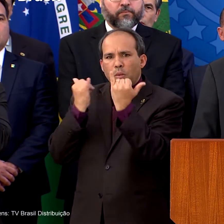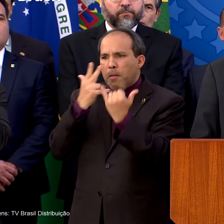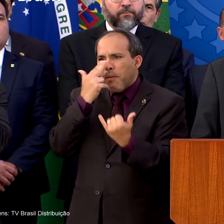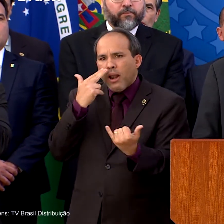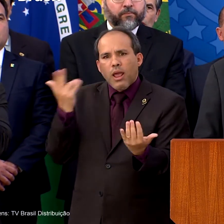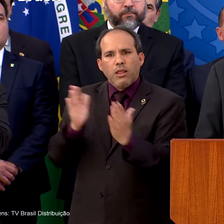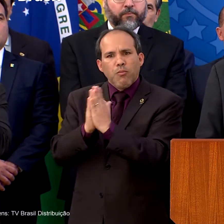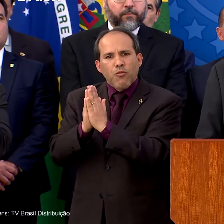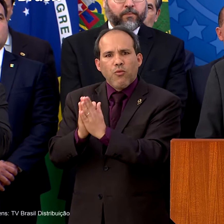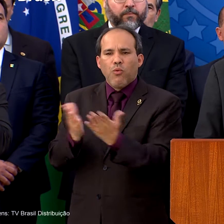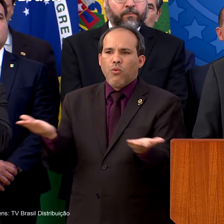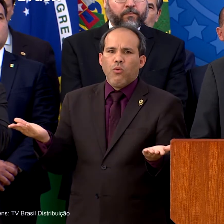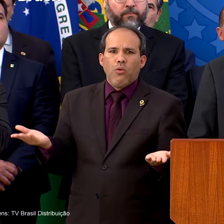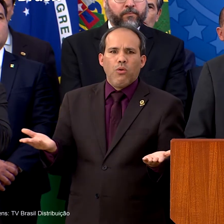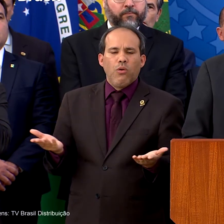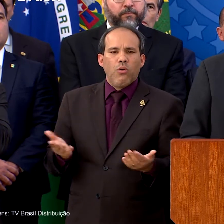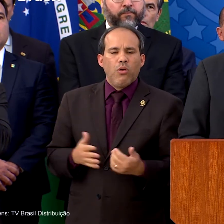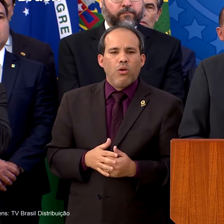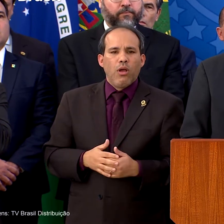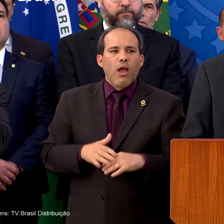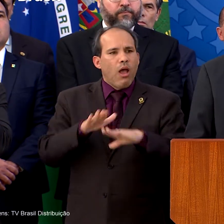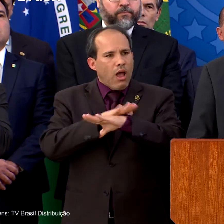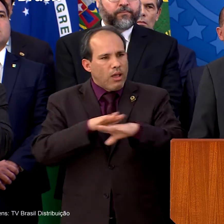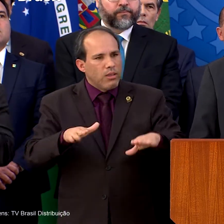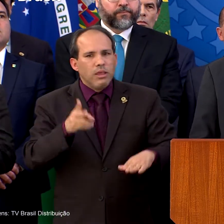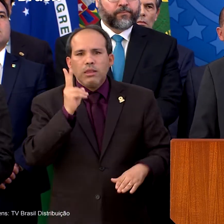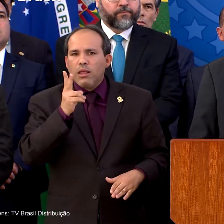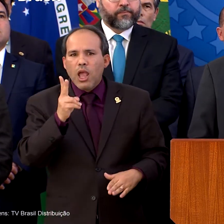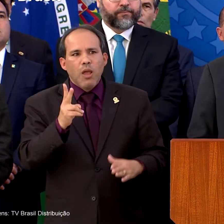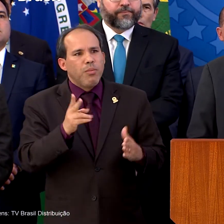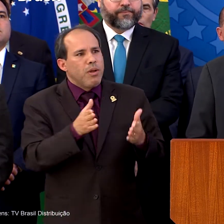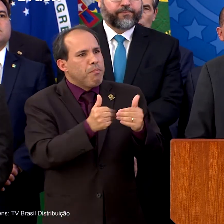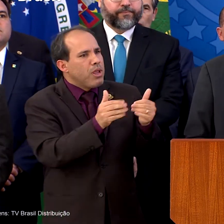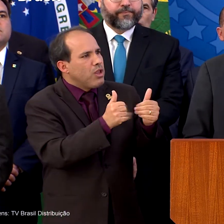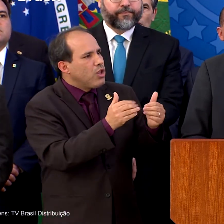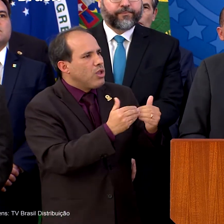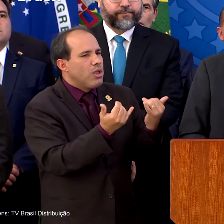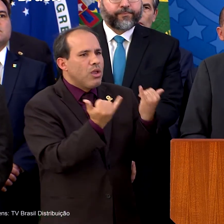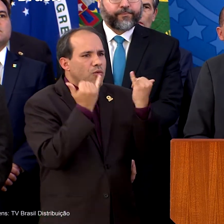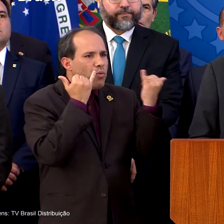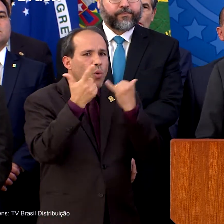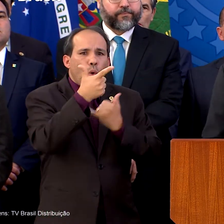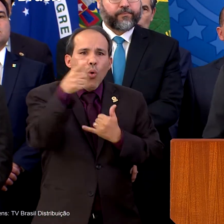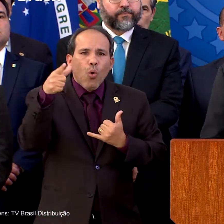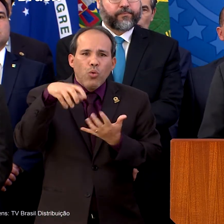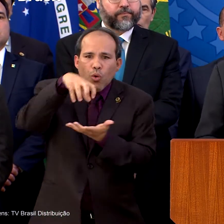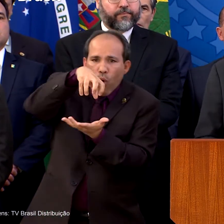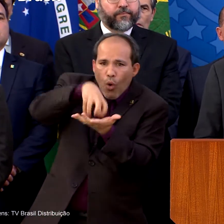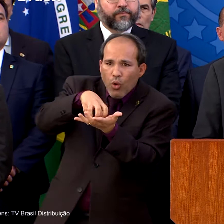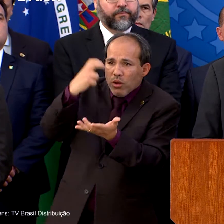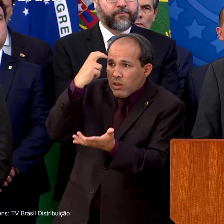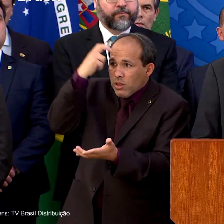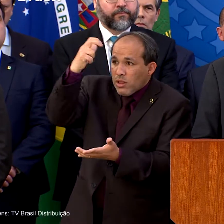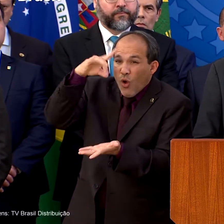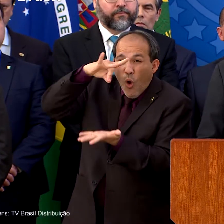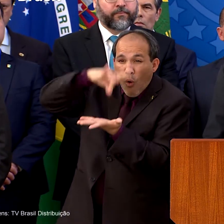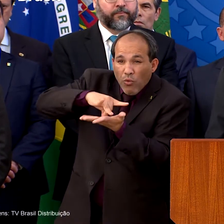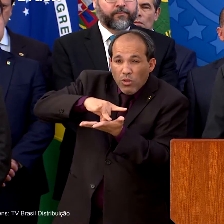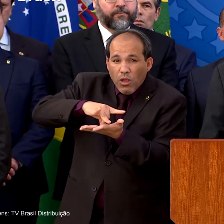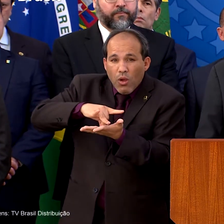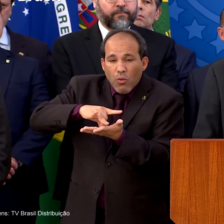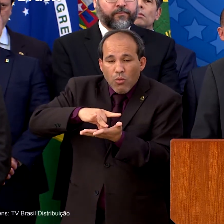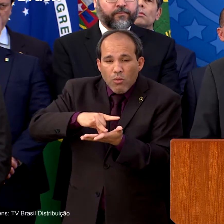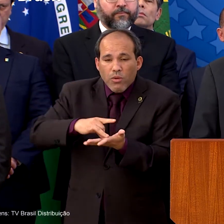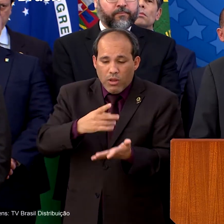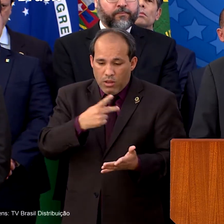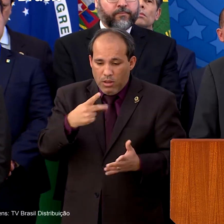ah e assim e eu sempre cobrei informações do demais logo inteligência oficiais do governo como